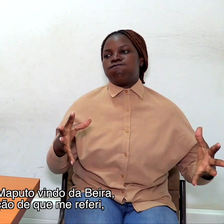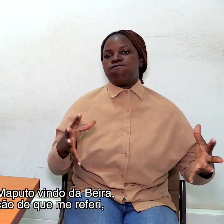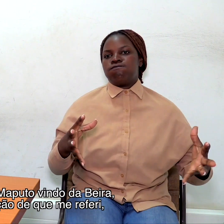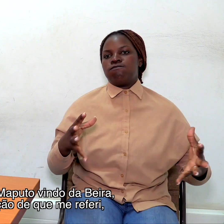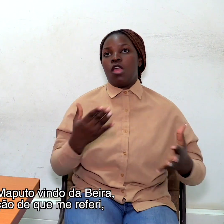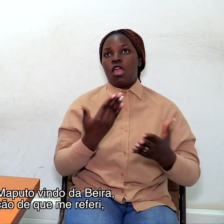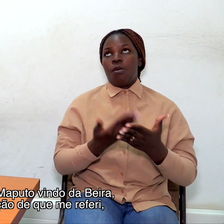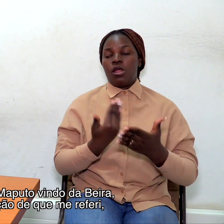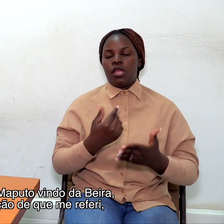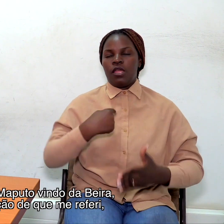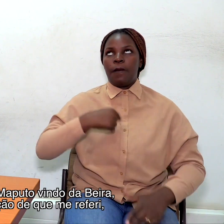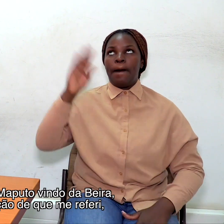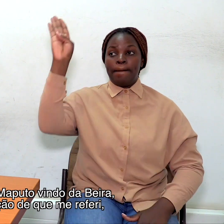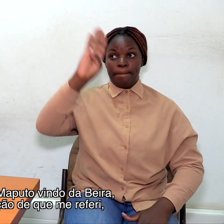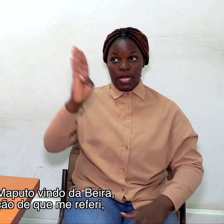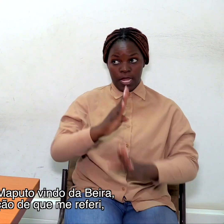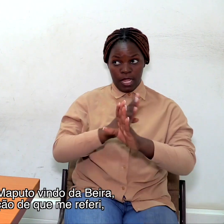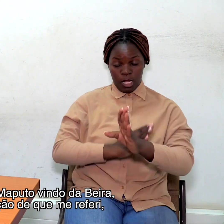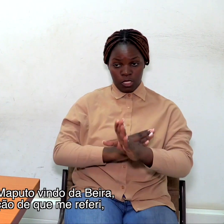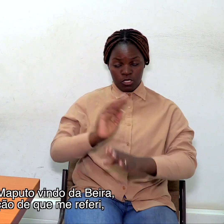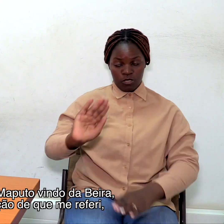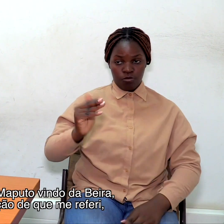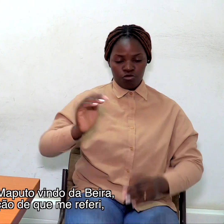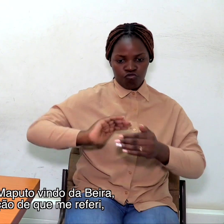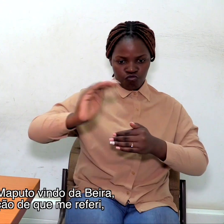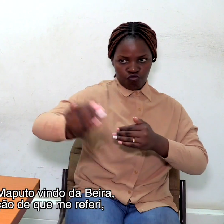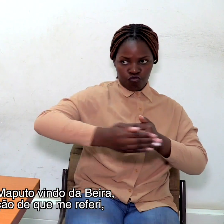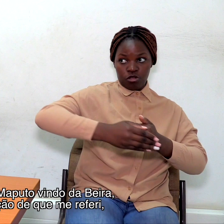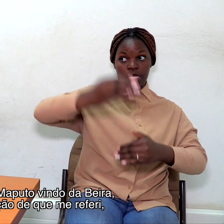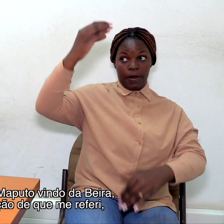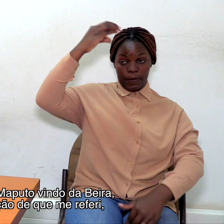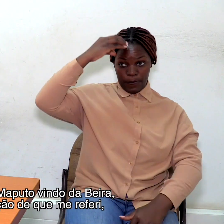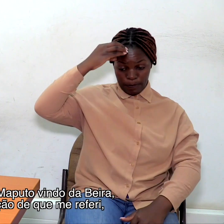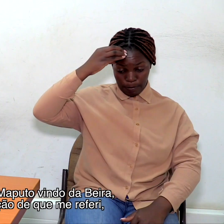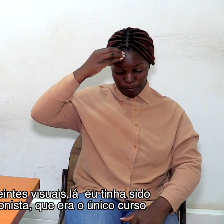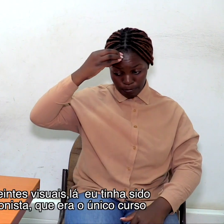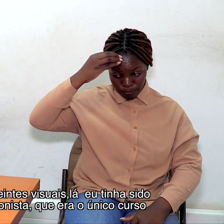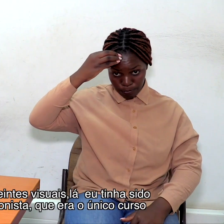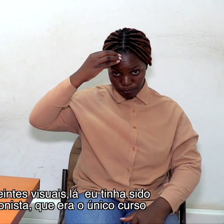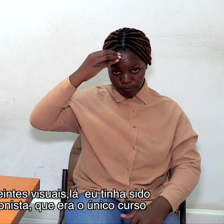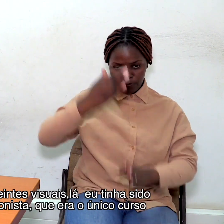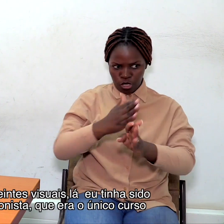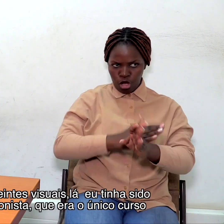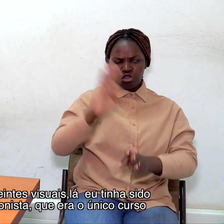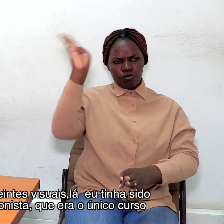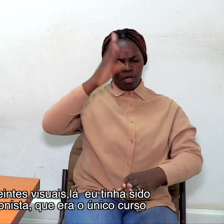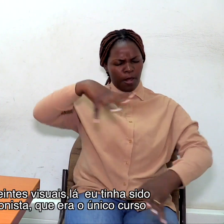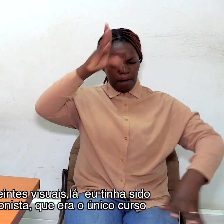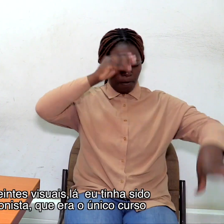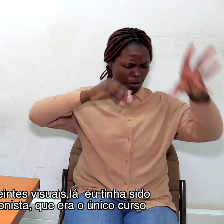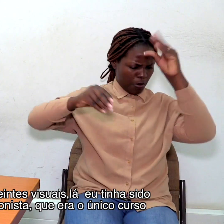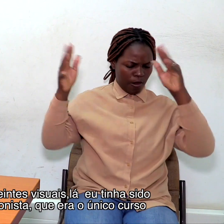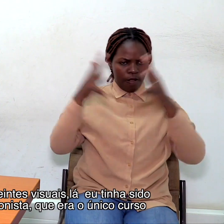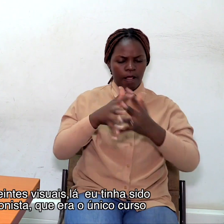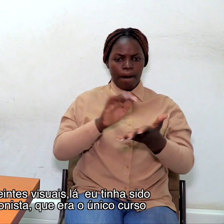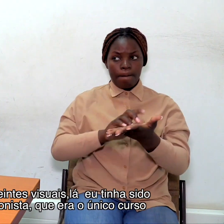voltei a Maputo, oriundo da Beira, depois da reabilitação de que referi no Instituto dos Deficientes